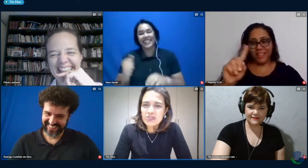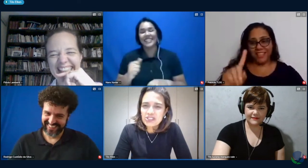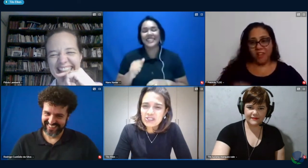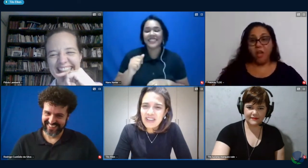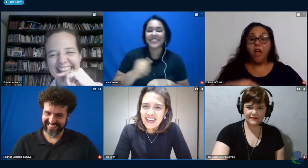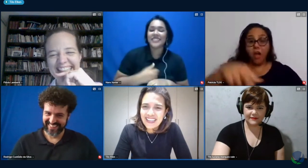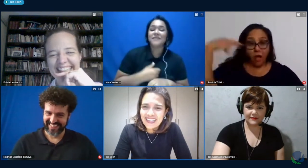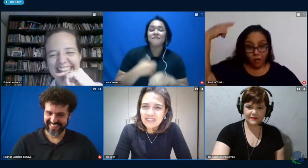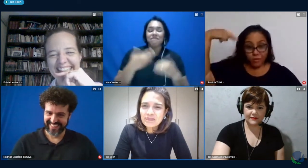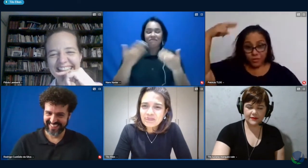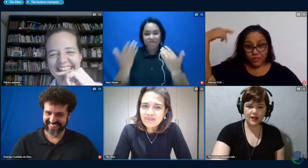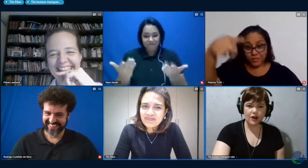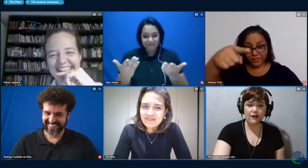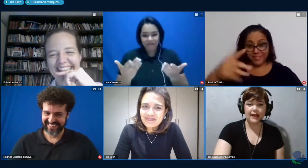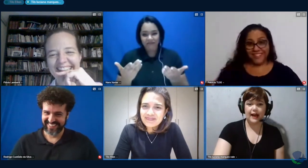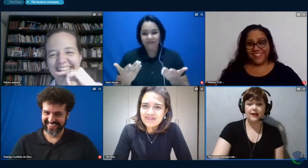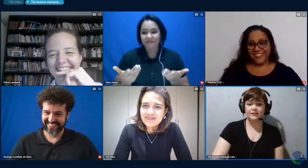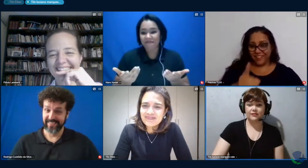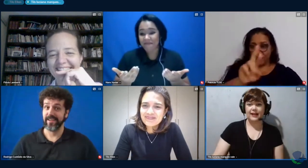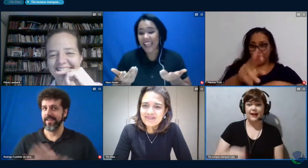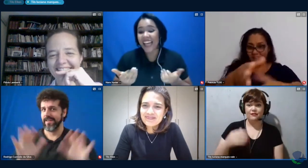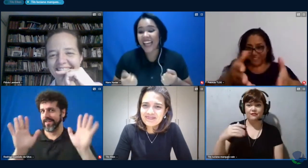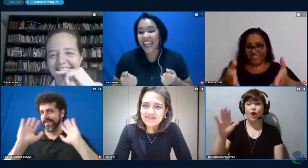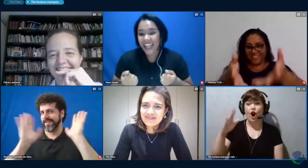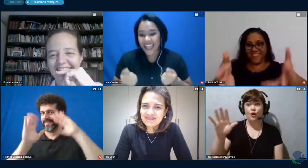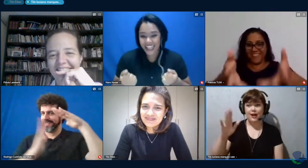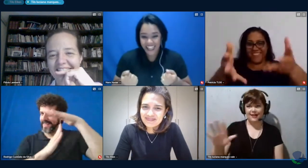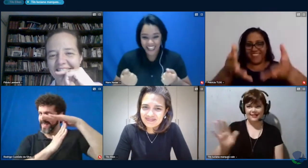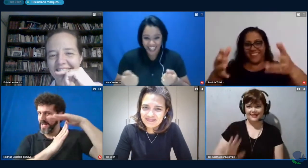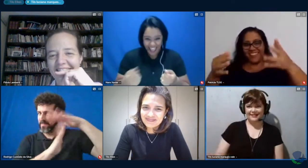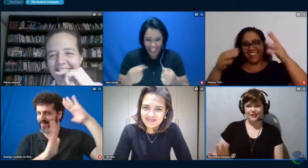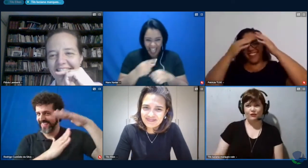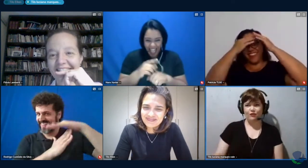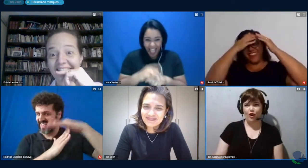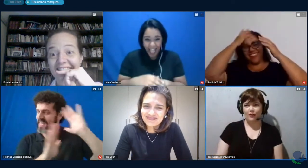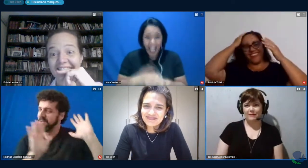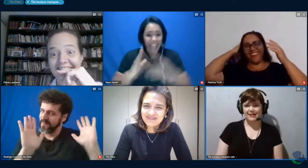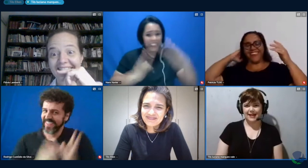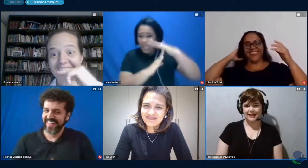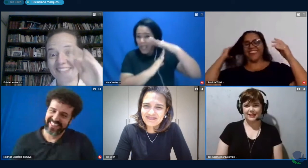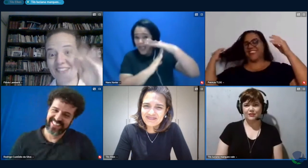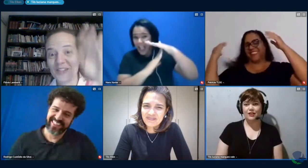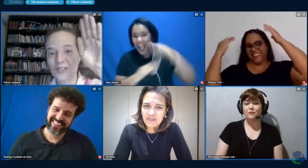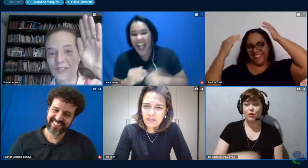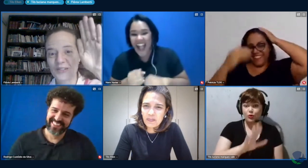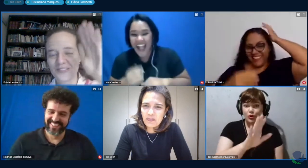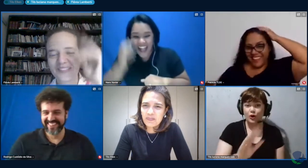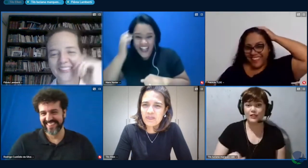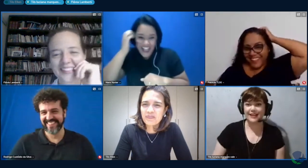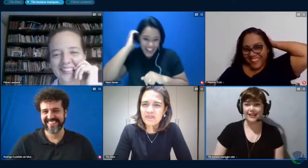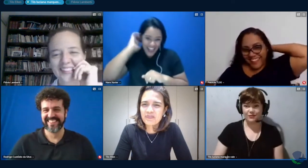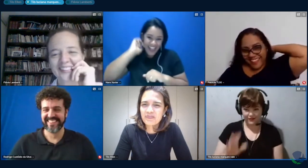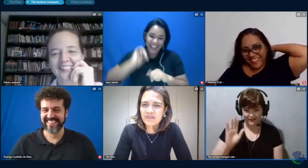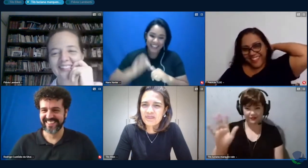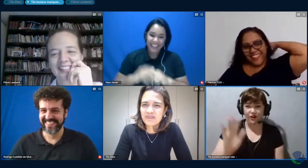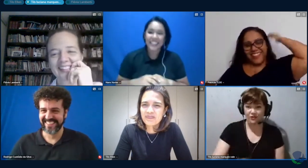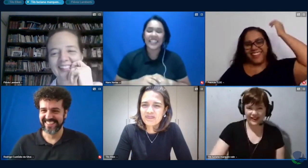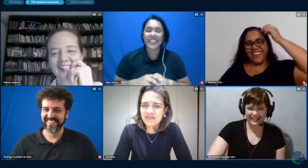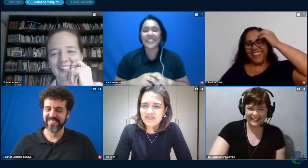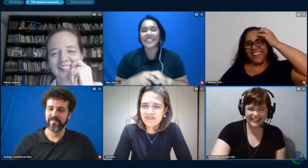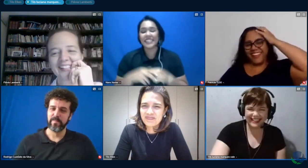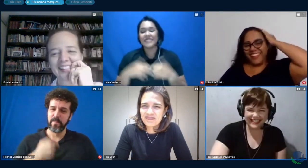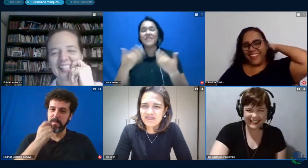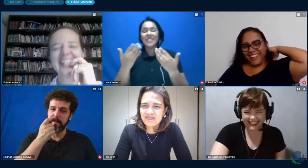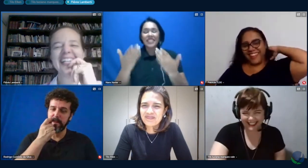Vamos continuar, né? Não, vai lá, voa! Voa, passarinho! Procura o Rodrigo,